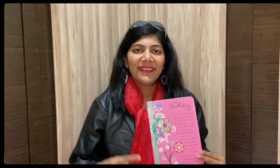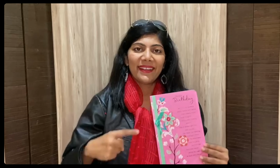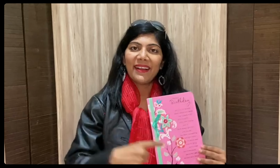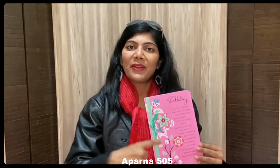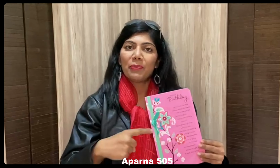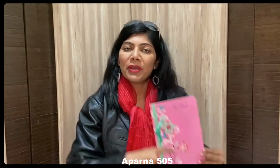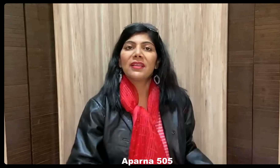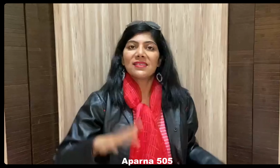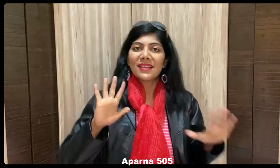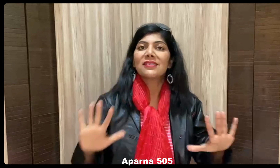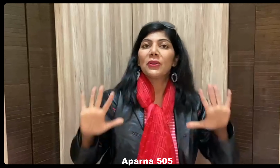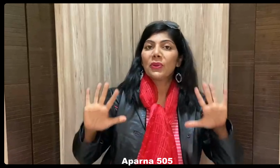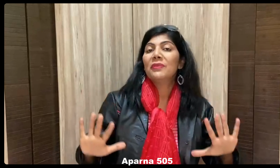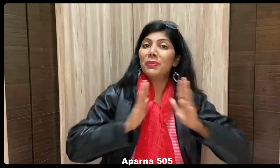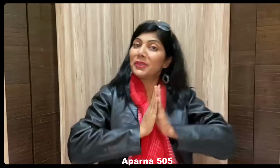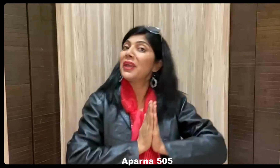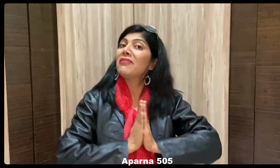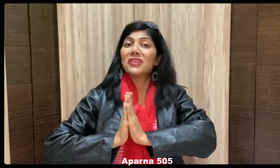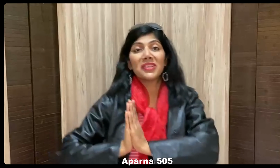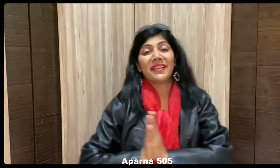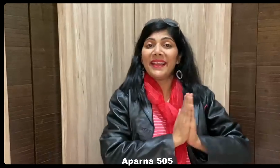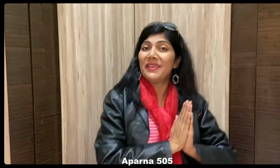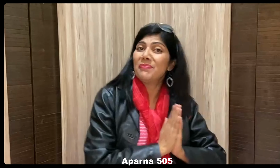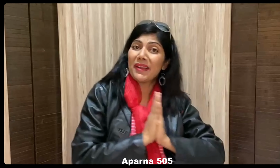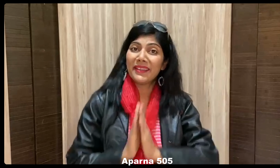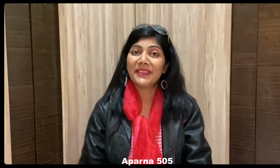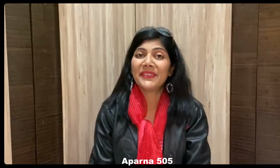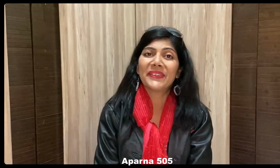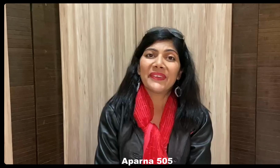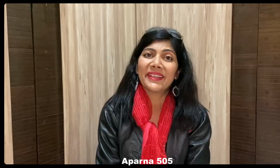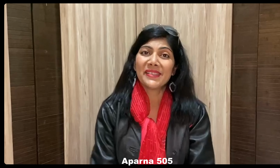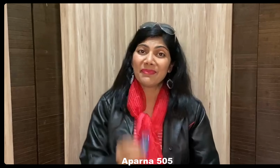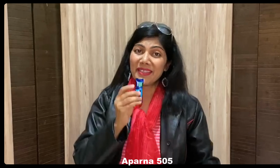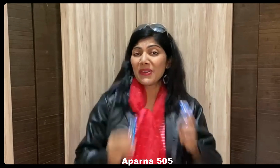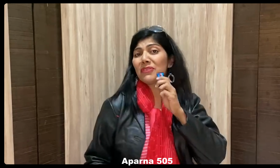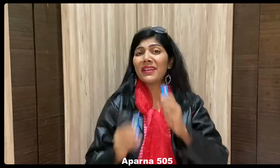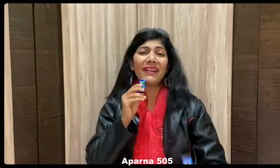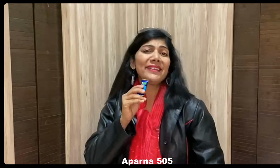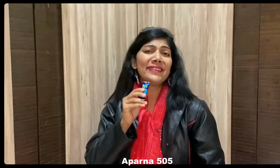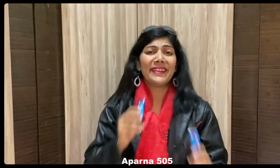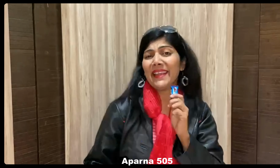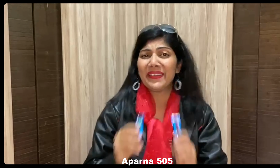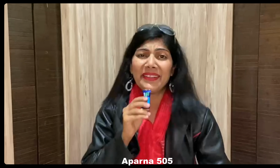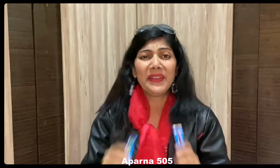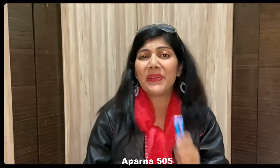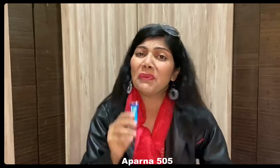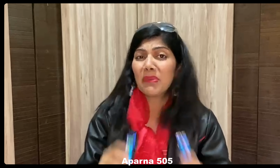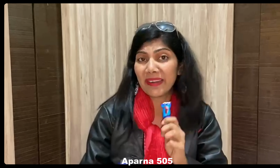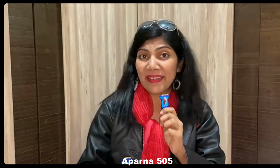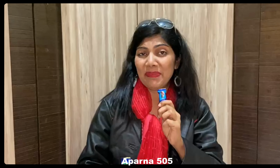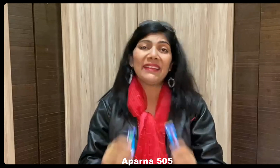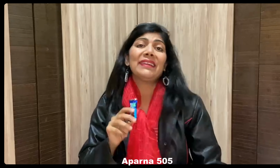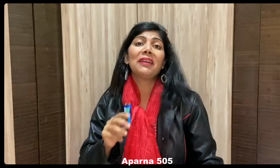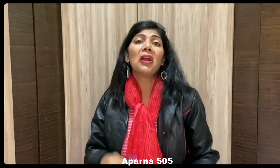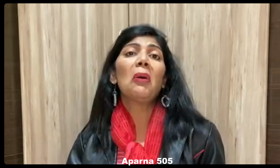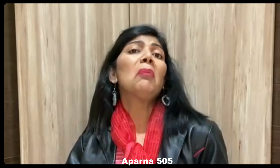एक कार्ड पर 10-10 लोग इन बर्थडे विशेष दिहले बानी, दूगो किस्मी टॉफी खातिर कैसन देखा भूखले बानी,